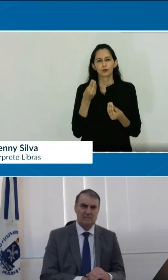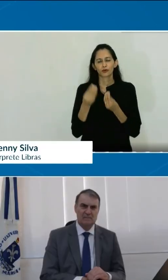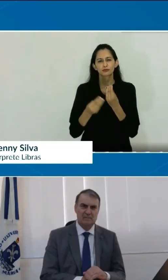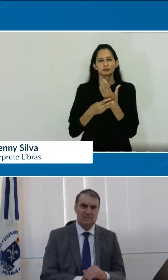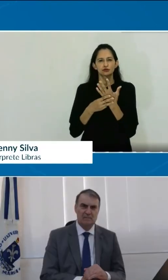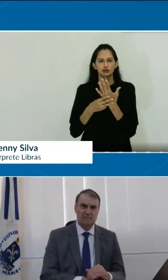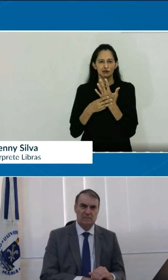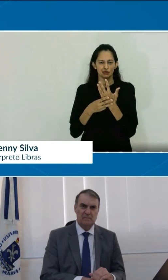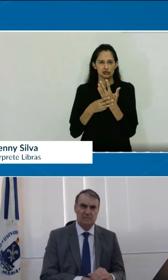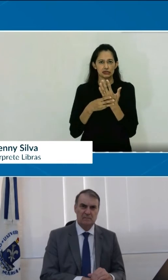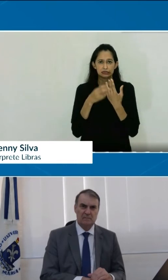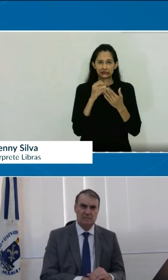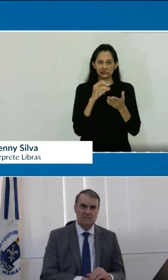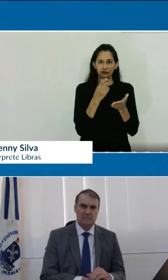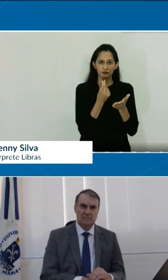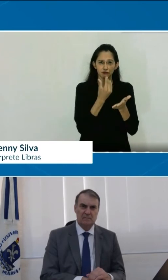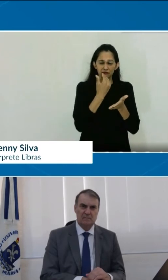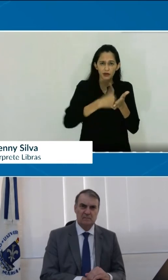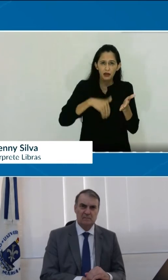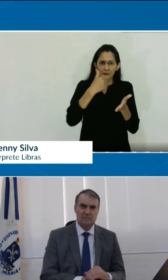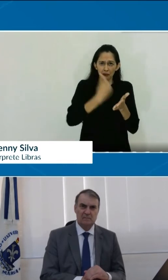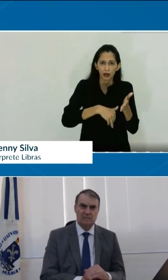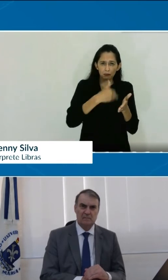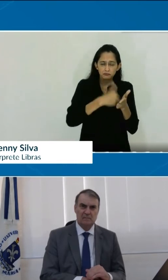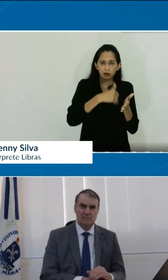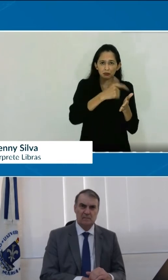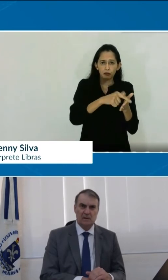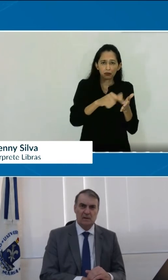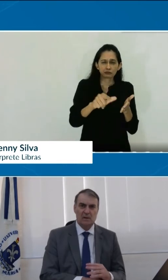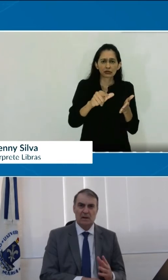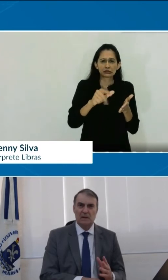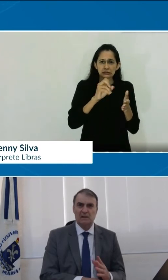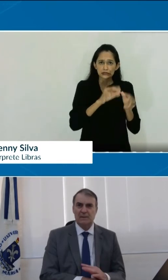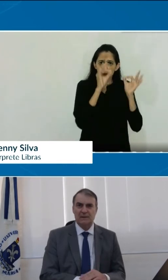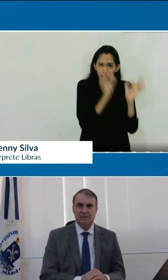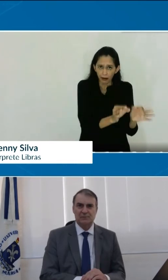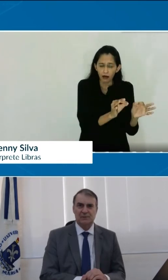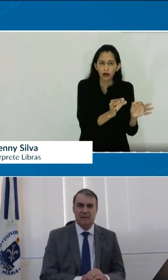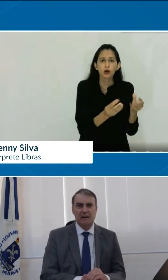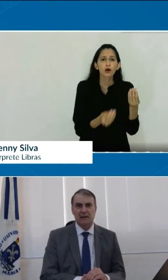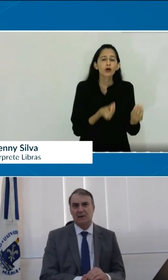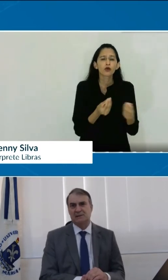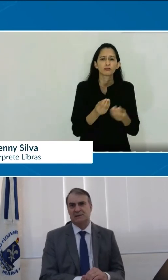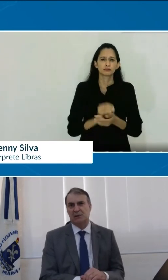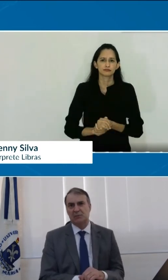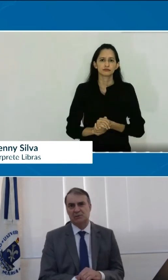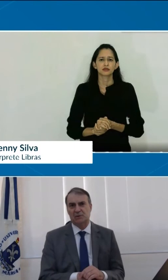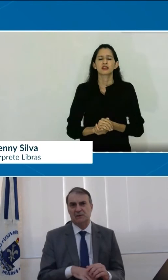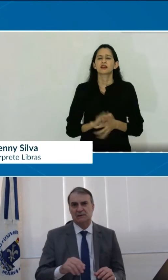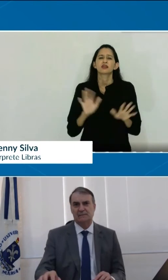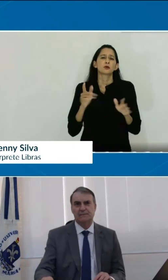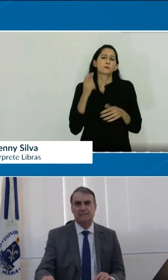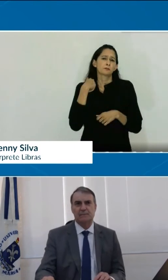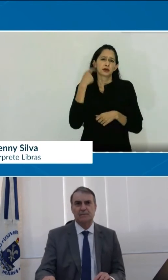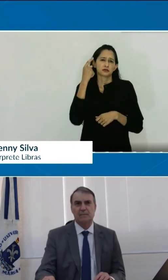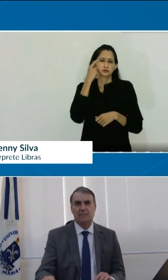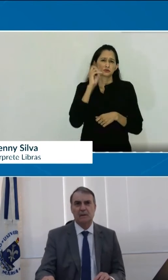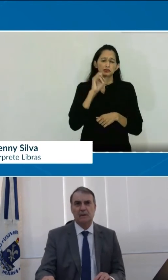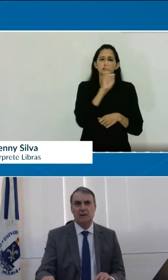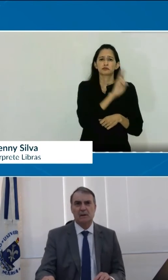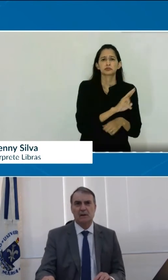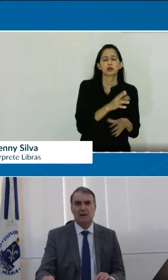Maria se esse corte de fato for realizado, reitor? Independente do tamanho das instituições,